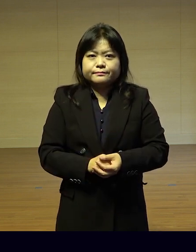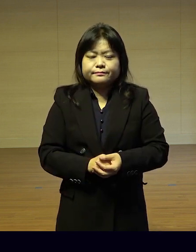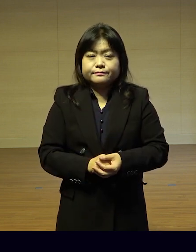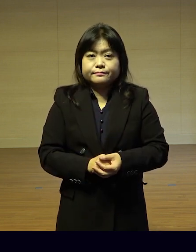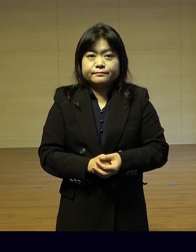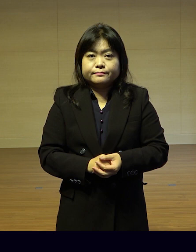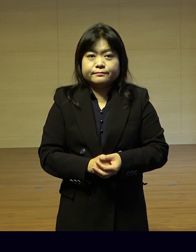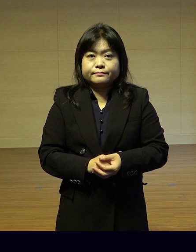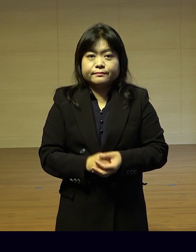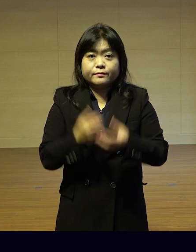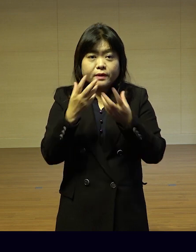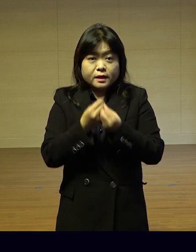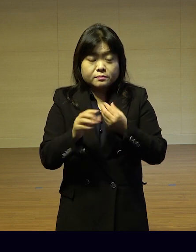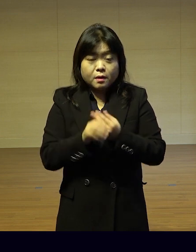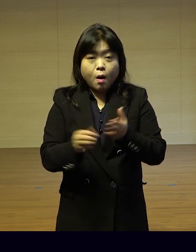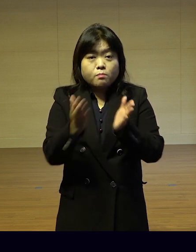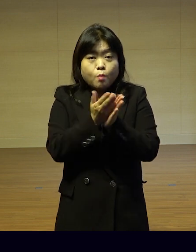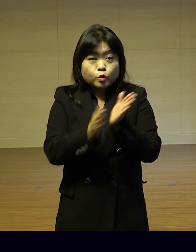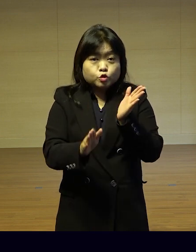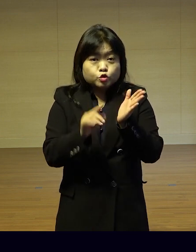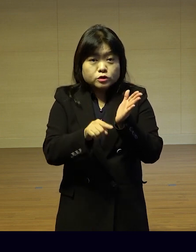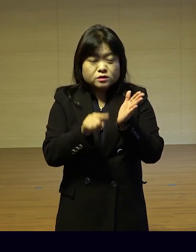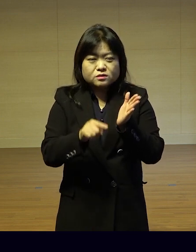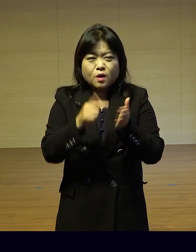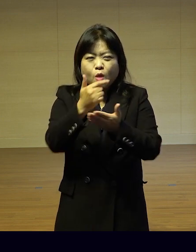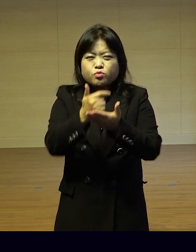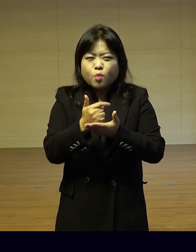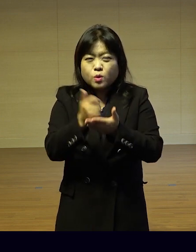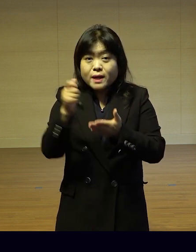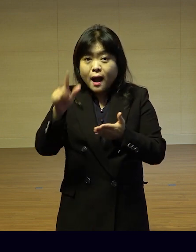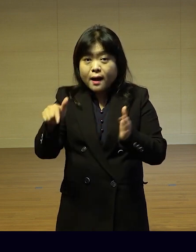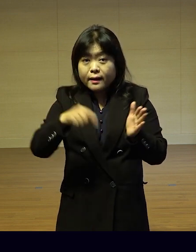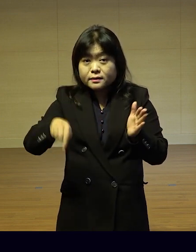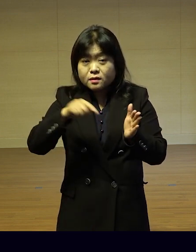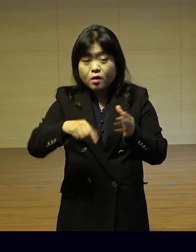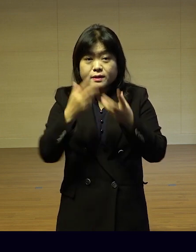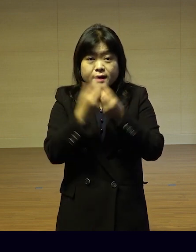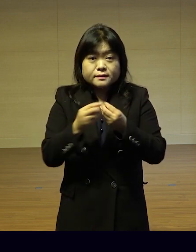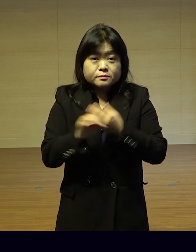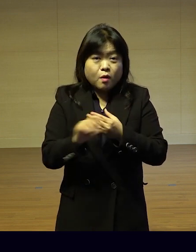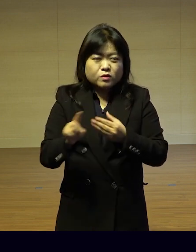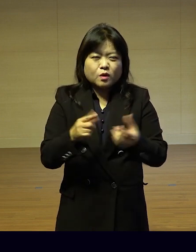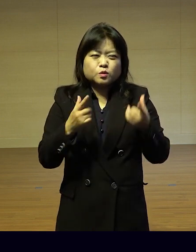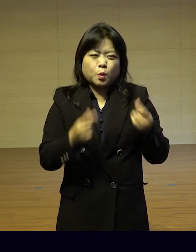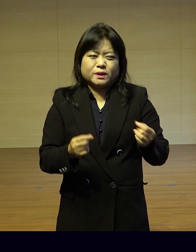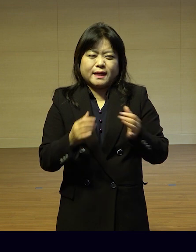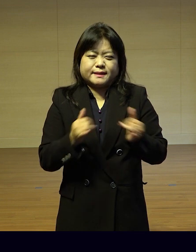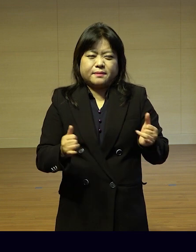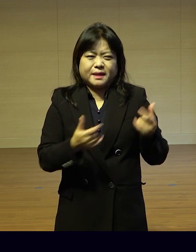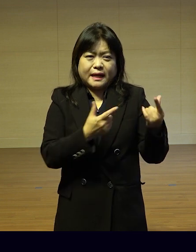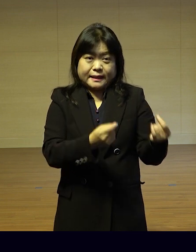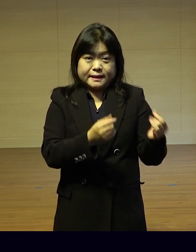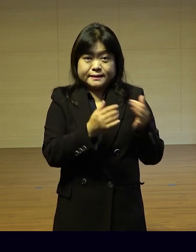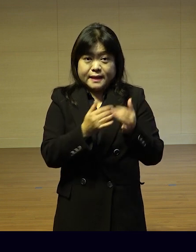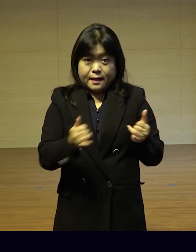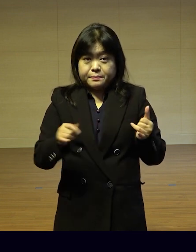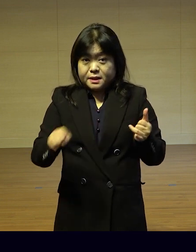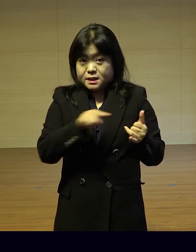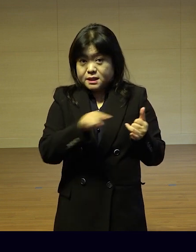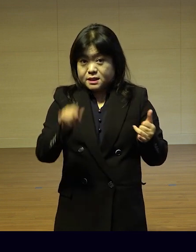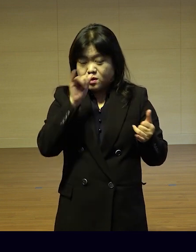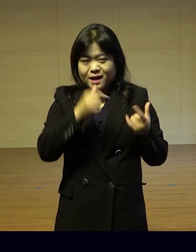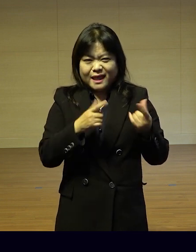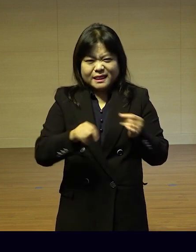그럼 예를 들어서 이제 모순이라고 하는 것은, 그래서 논리학에서 예를 들면 어떤 동일한 사람이